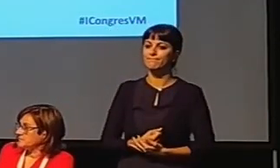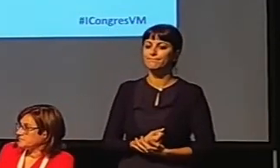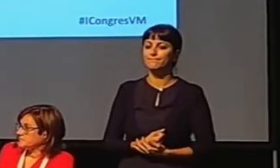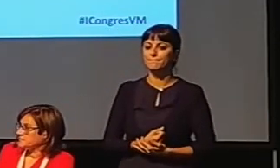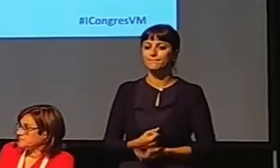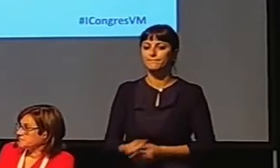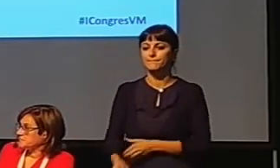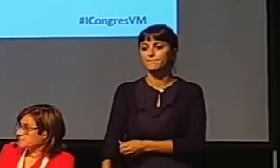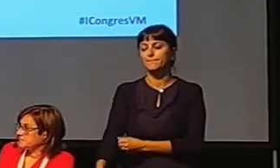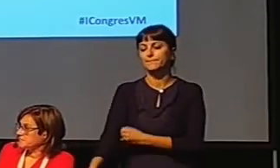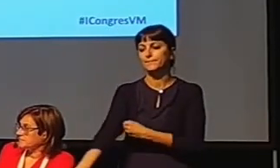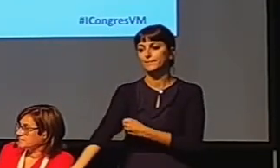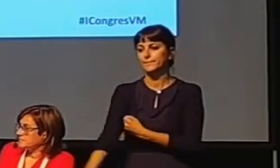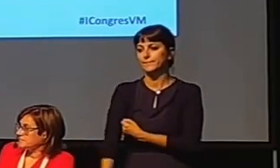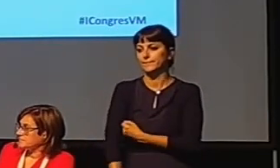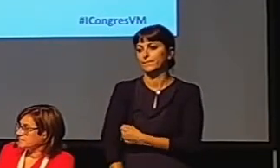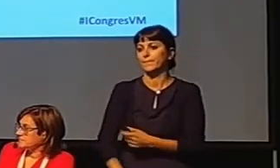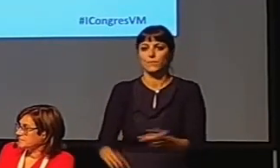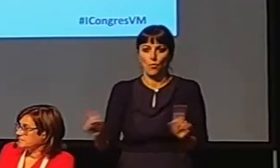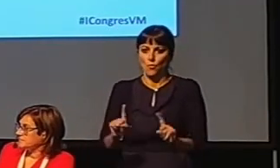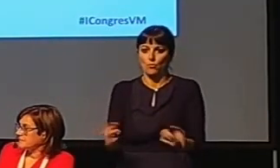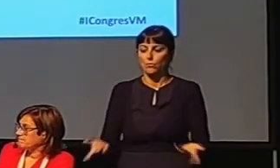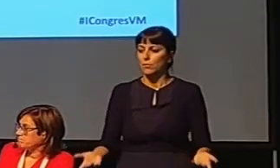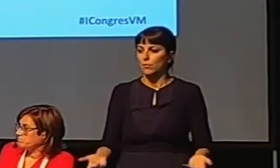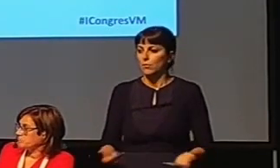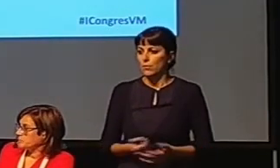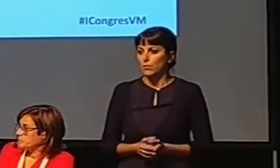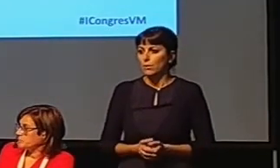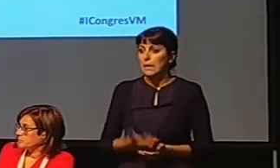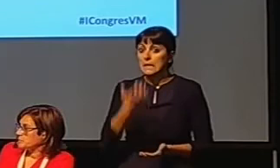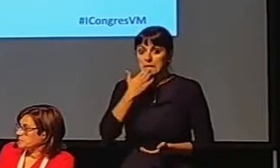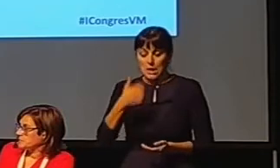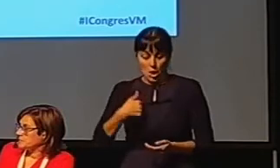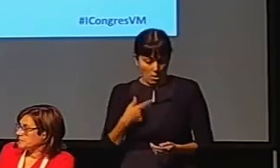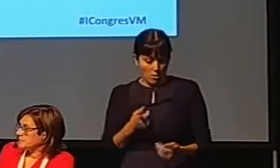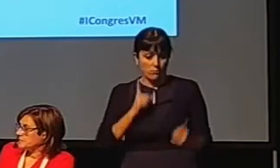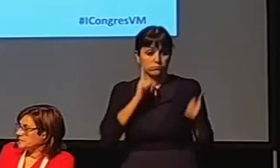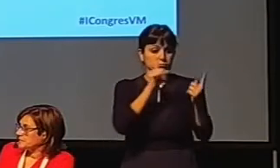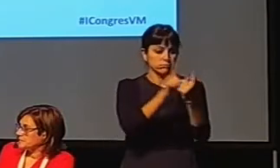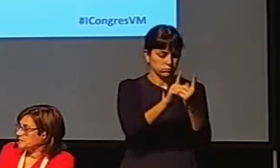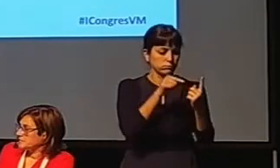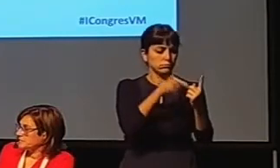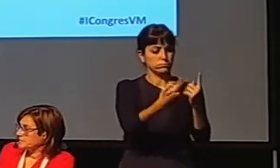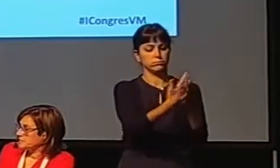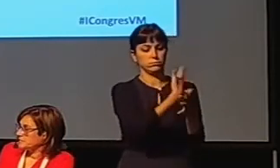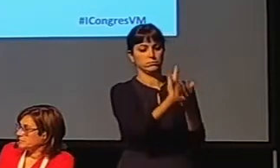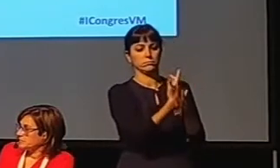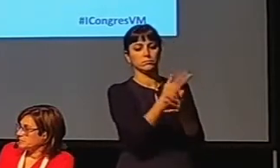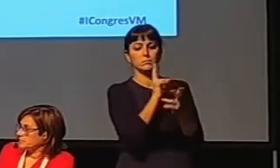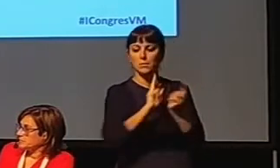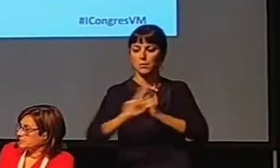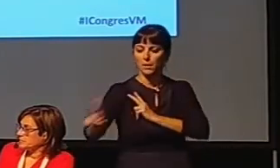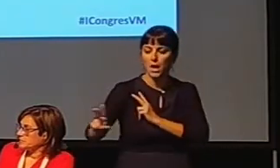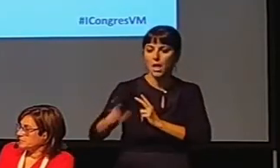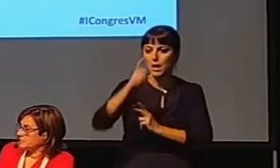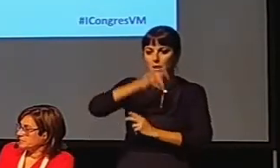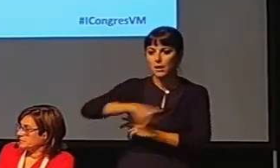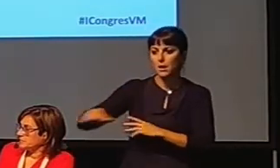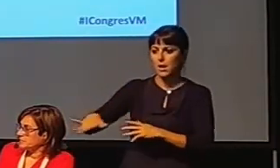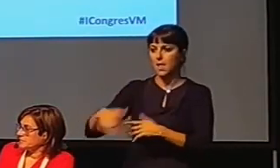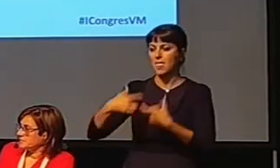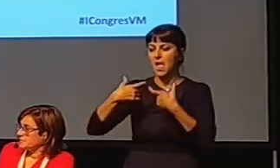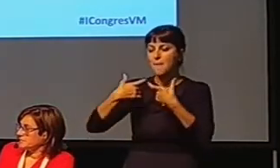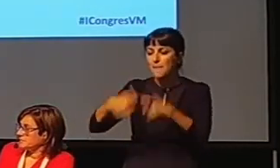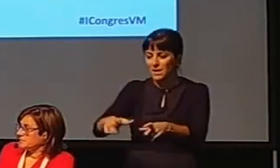No, clar, és com... No, o sigui, quan jo vaig veure quines són les propostes que els departaments, que